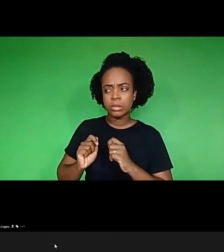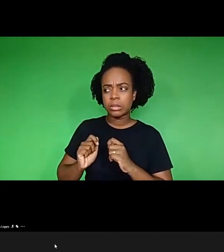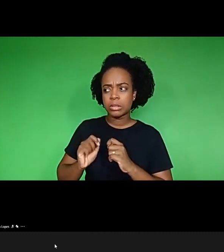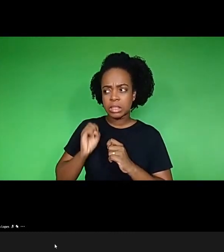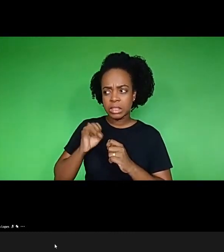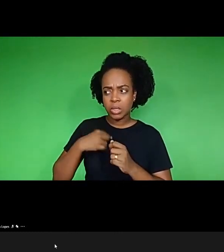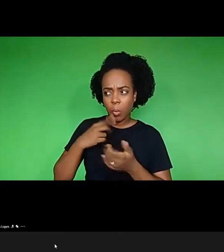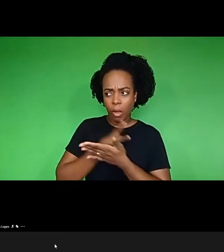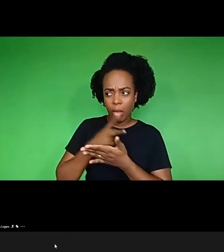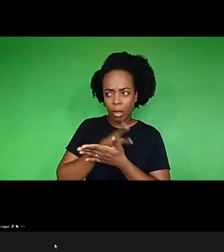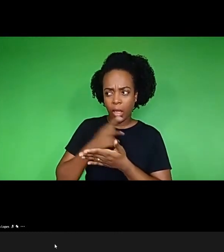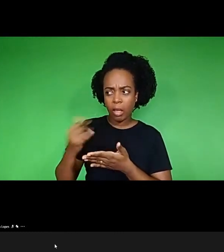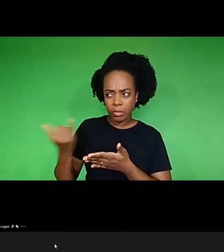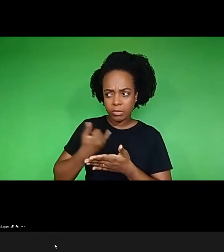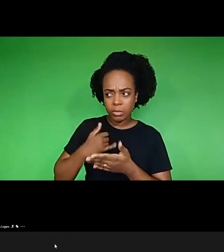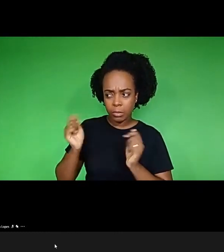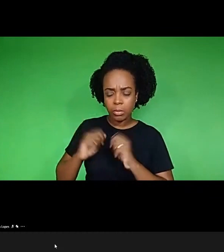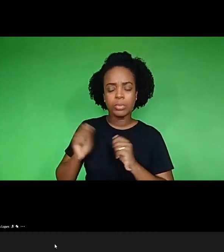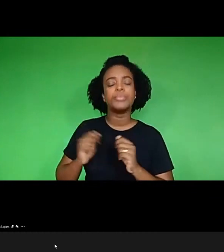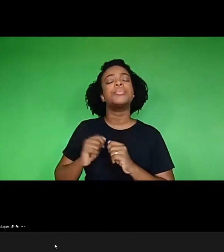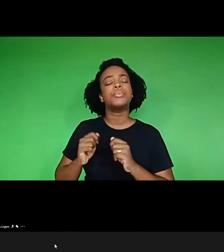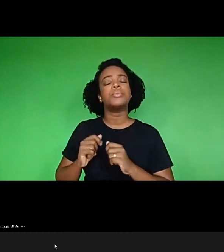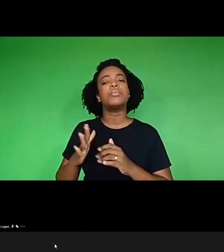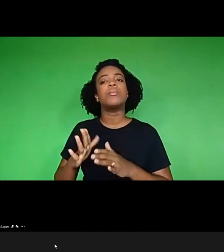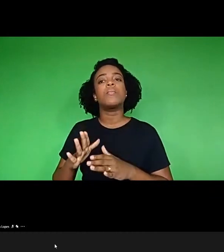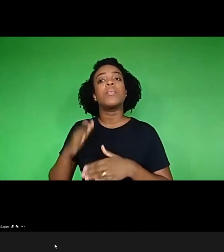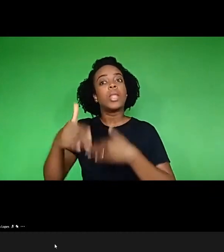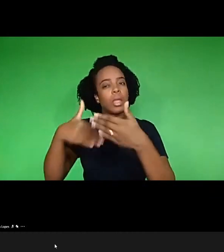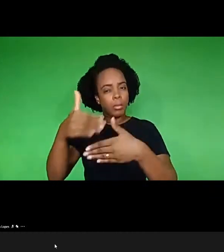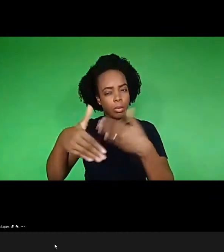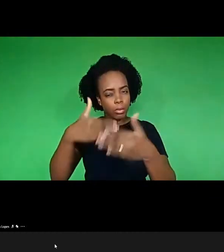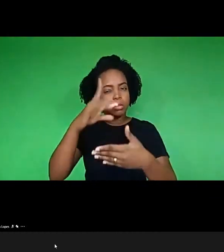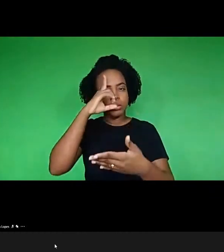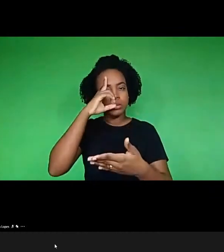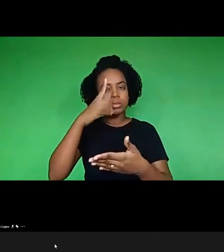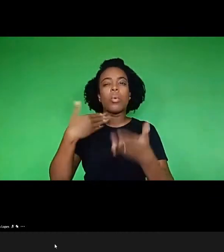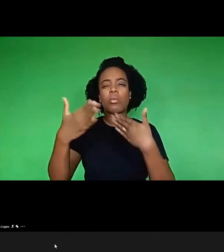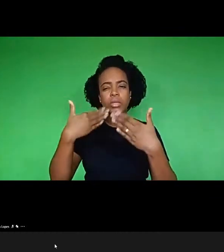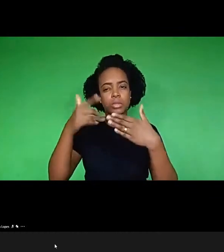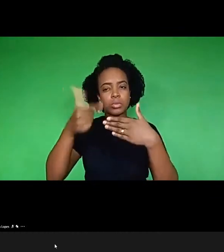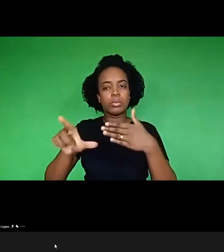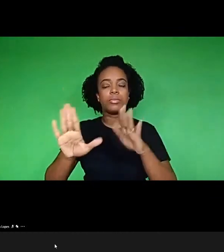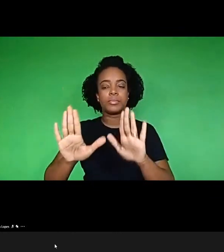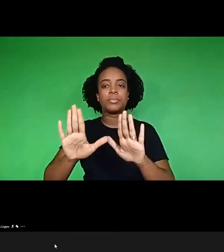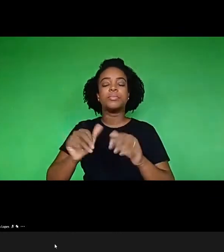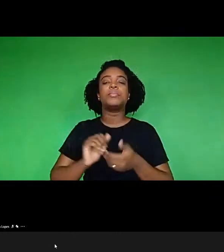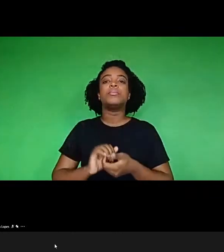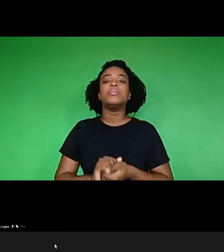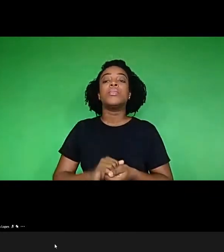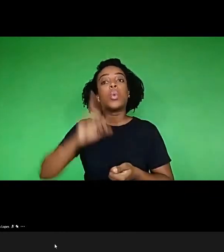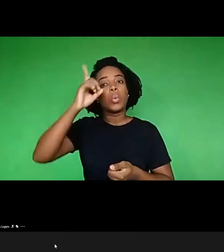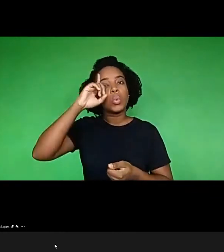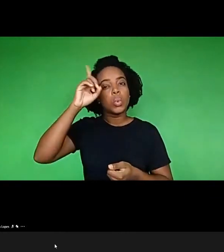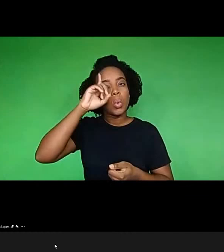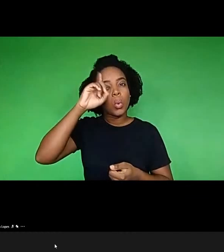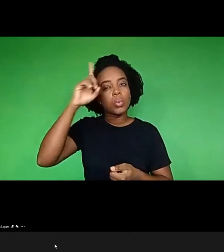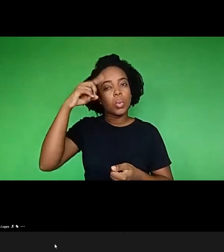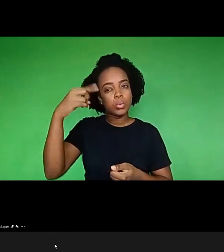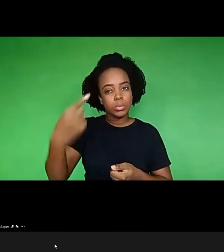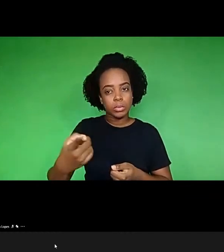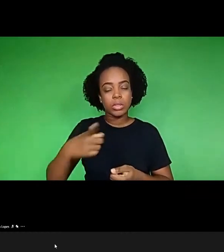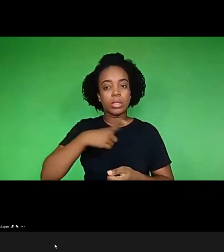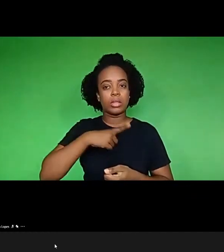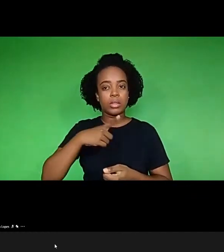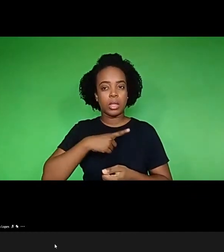enganado, mas isso será discutido mais na frente. Todos os dias ocorrerão, de 8 às 10 horas da